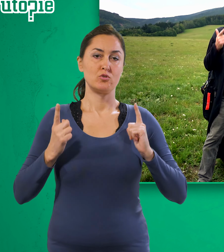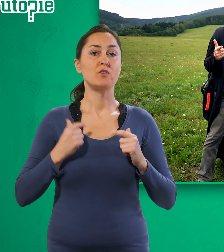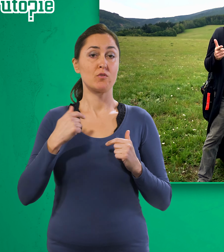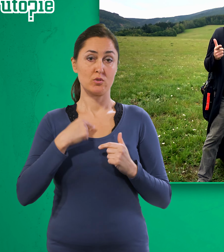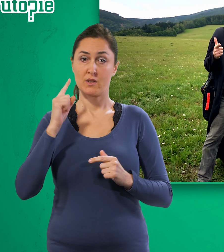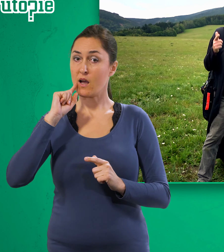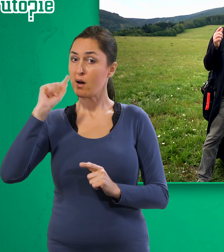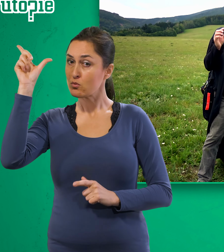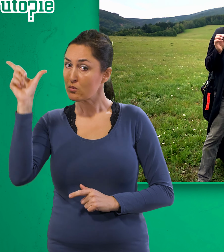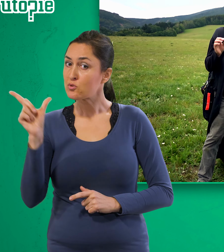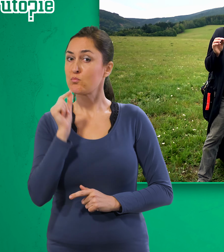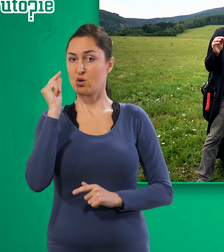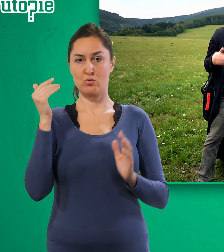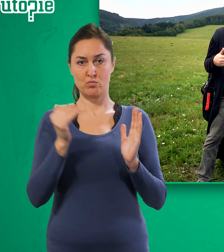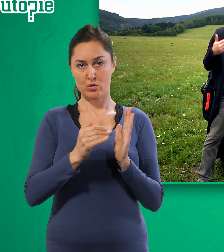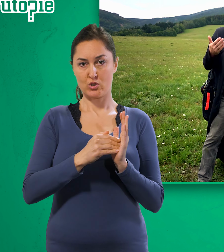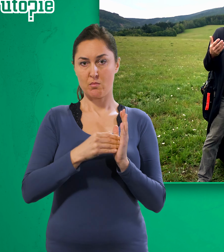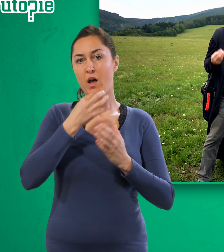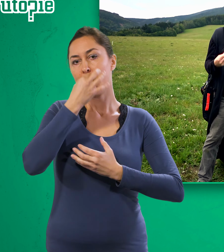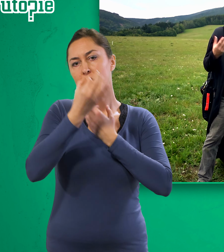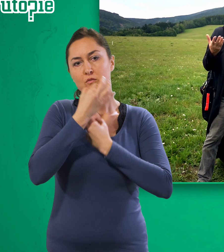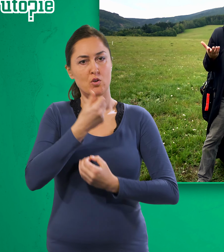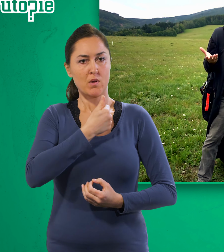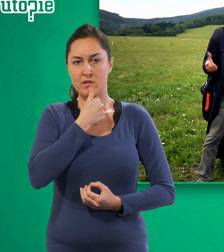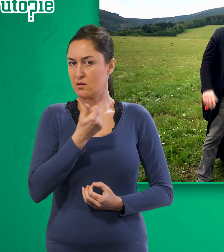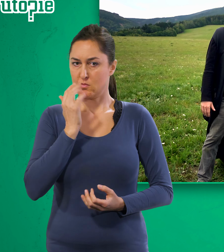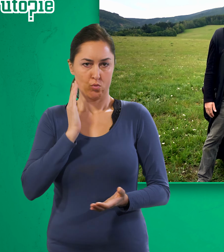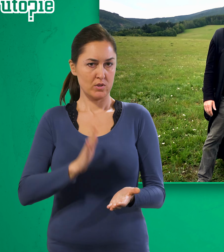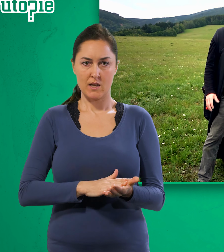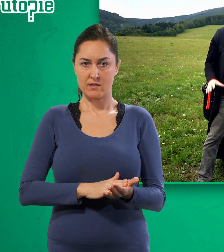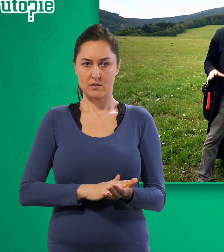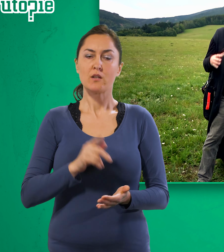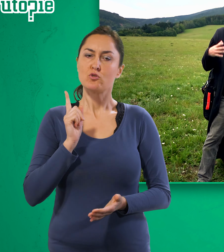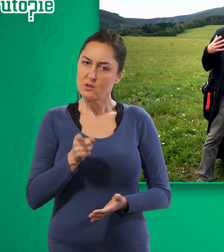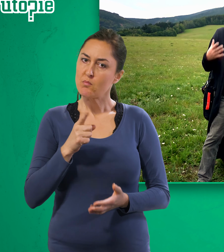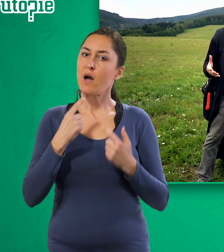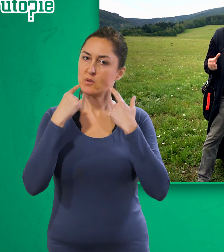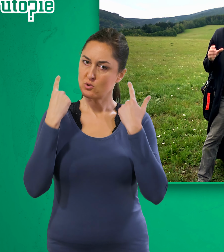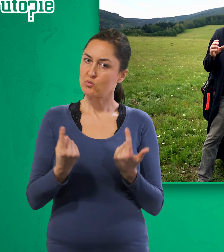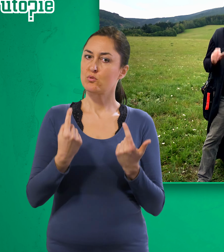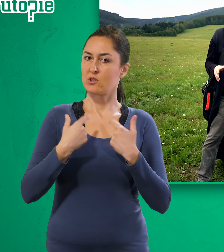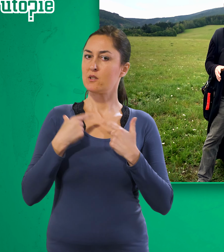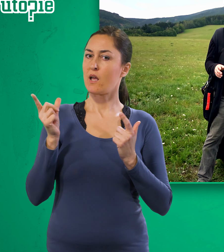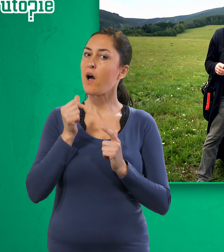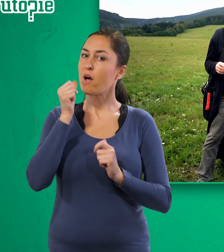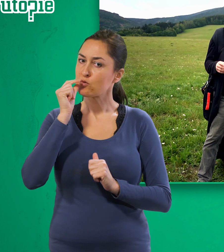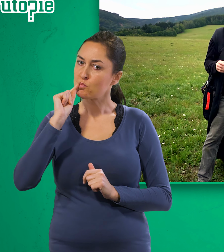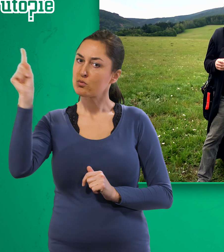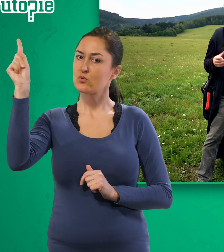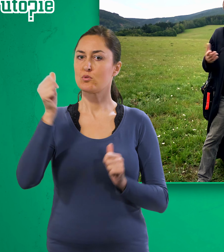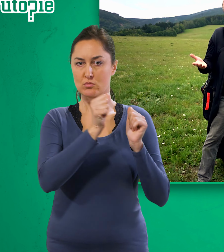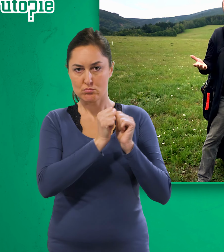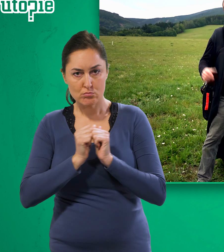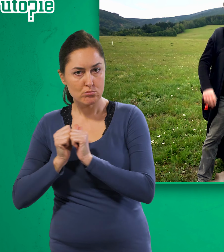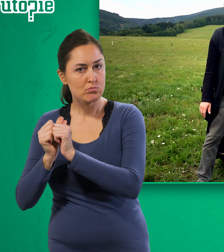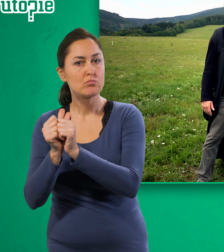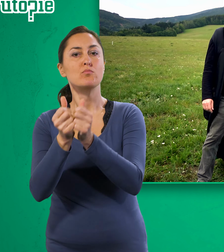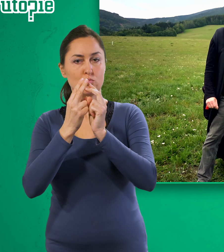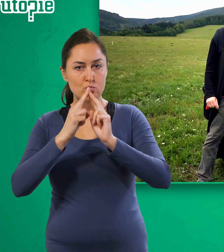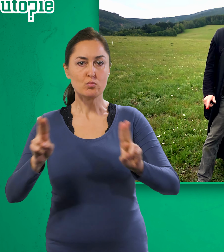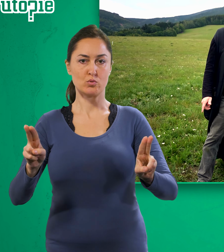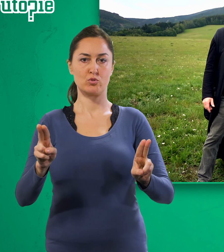to zkusit. Nejenom zůstat u těch informací, vyzkoušet si to. Tak pokud vás víra zajímá, podívejte se na